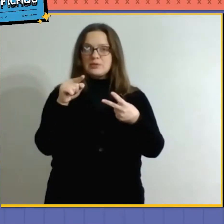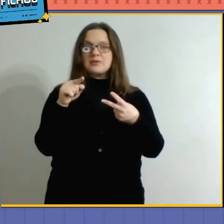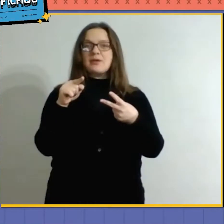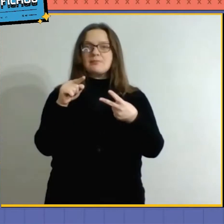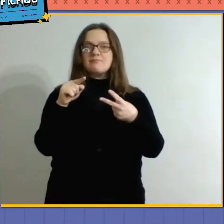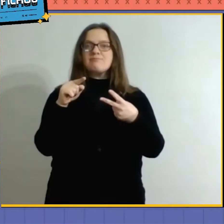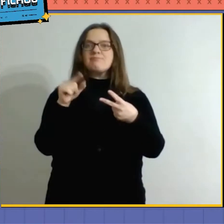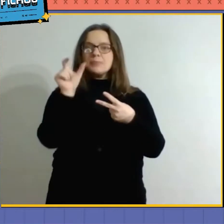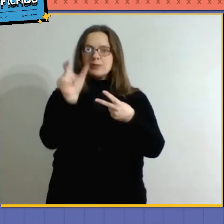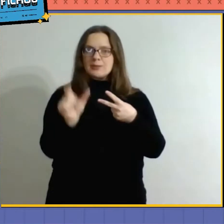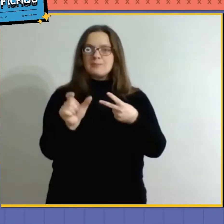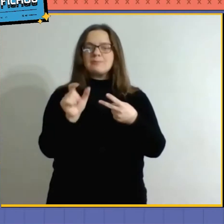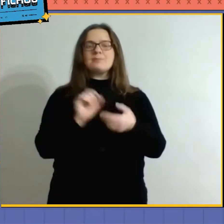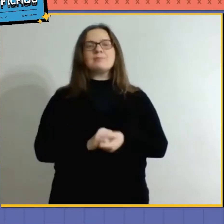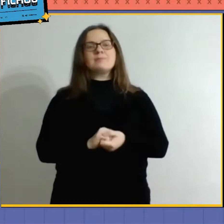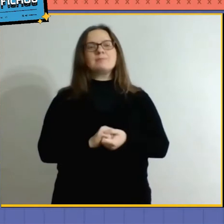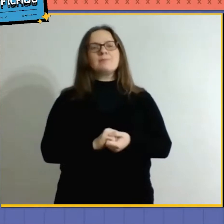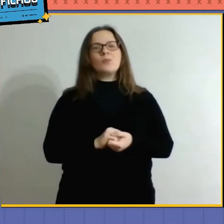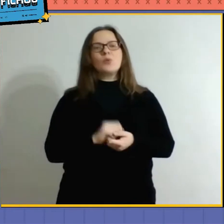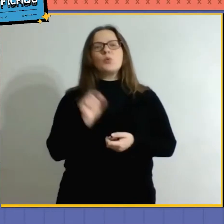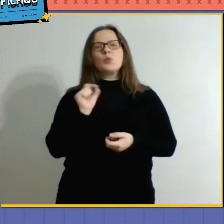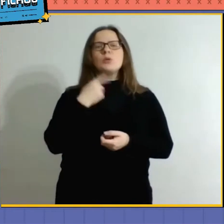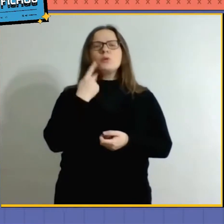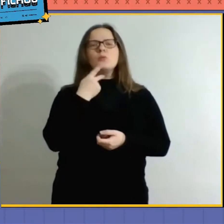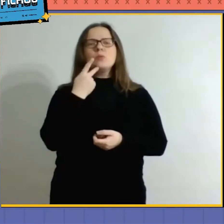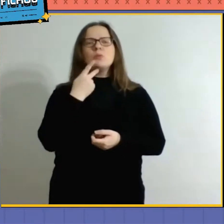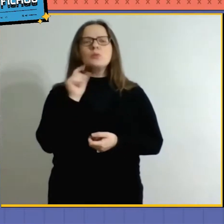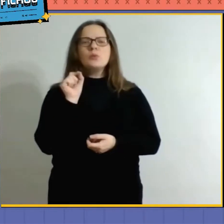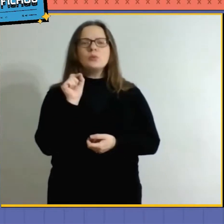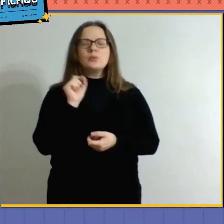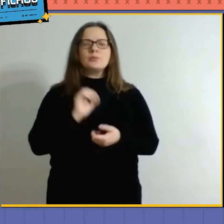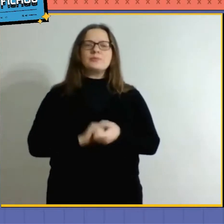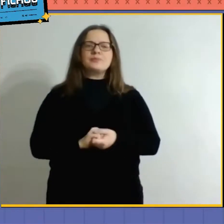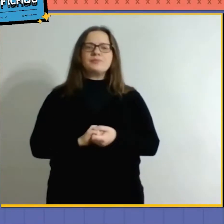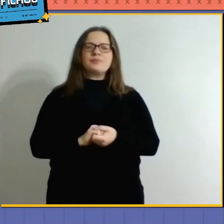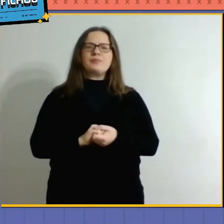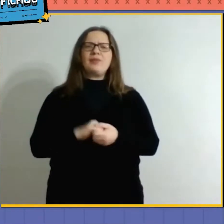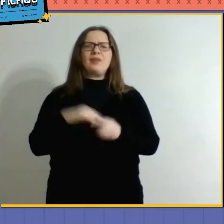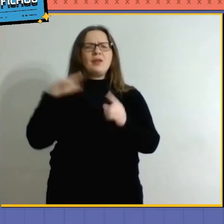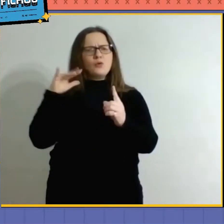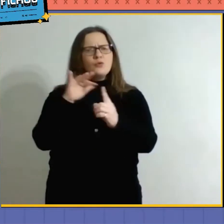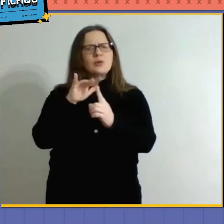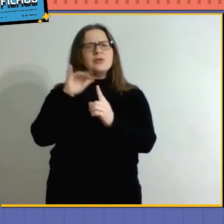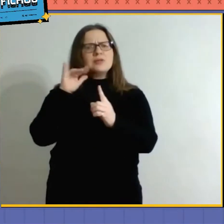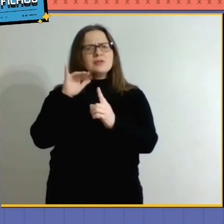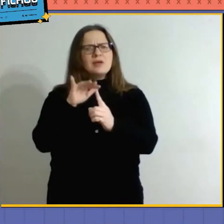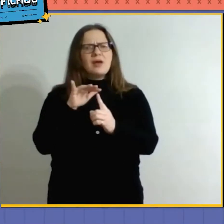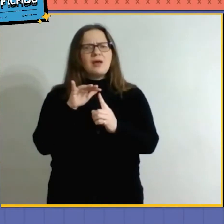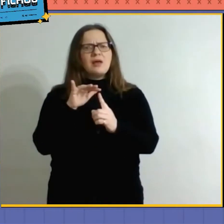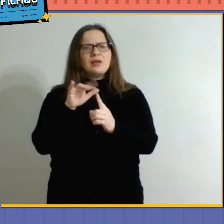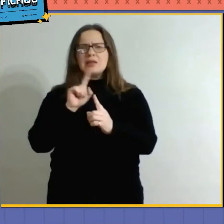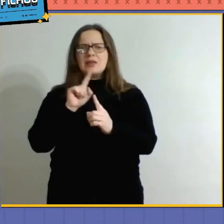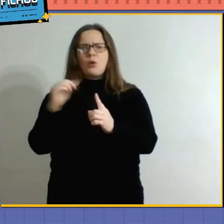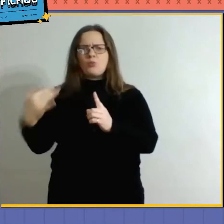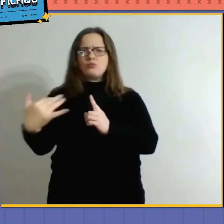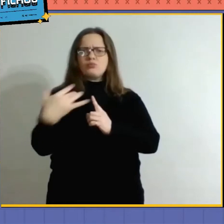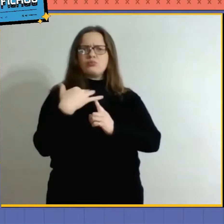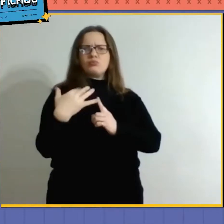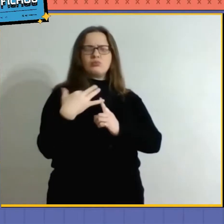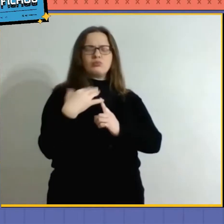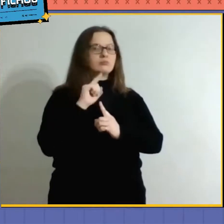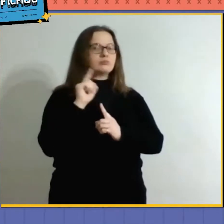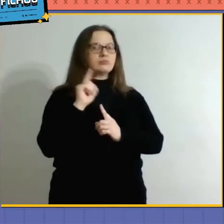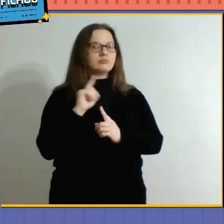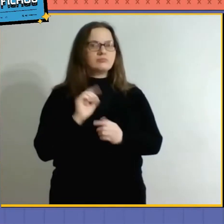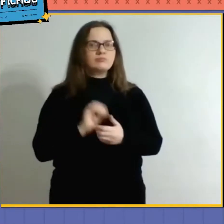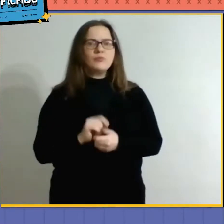vocês o seguinte isso é influenciar e não ser influenciado vocês estão no